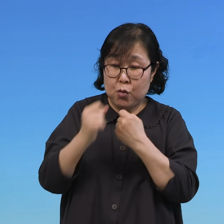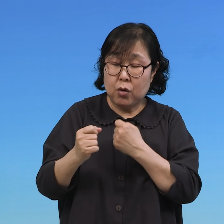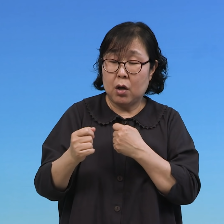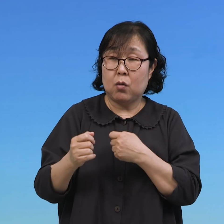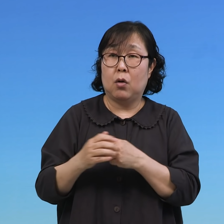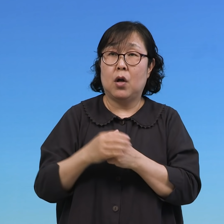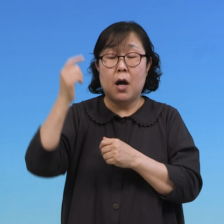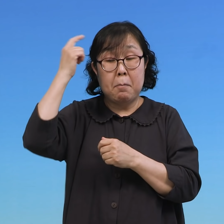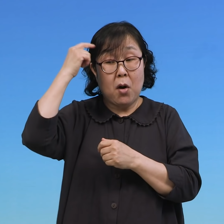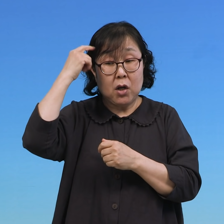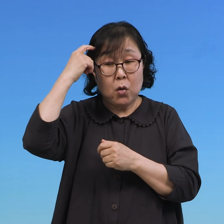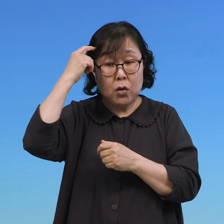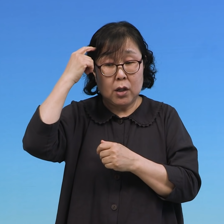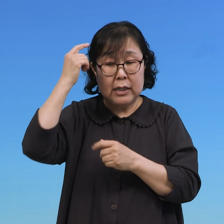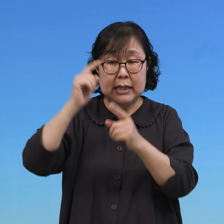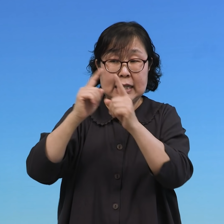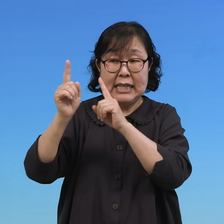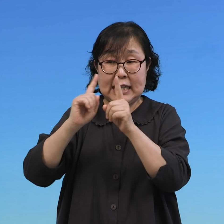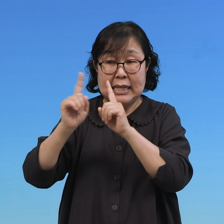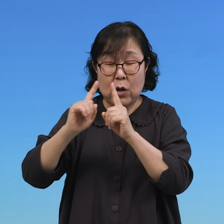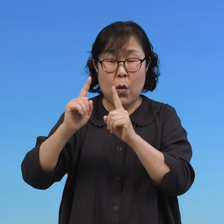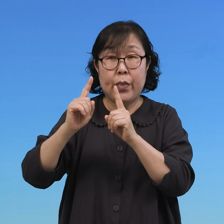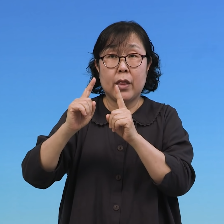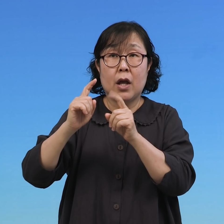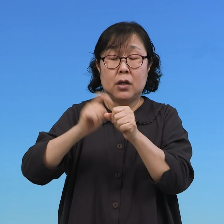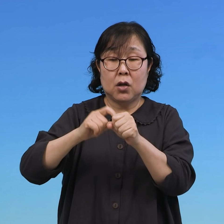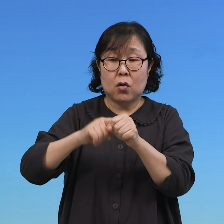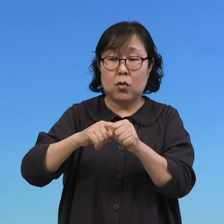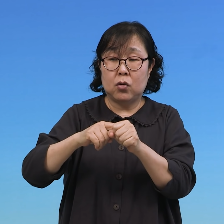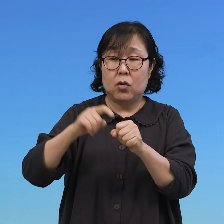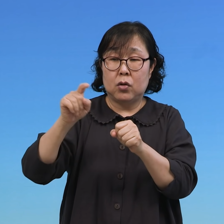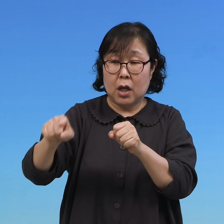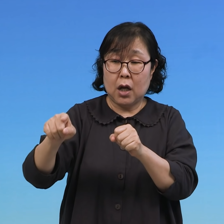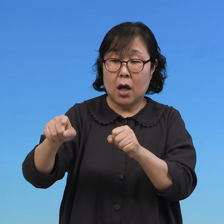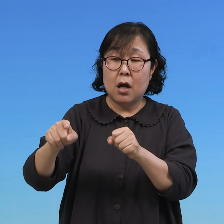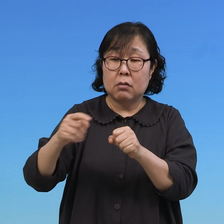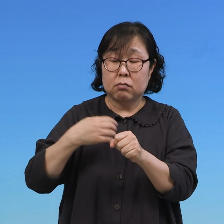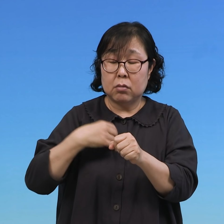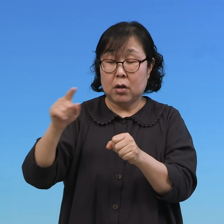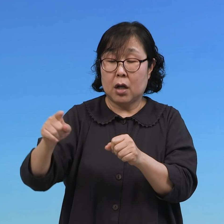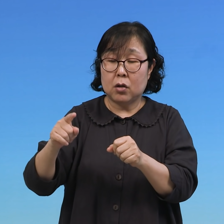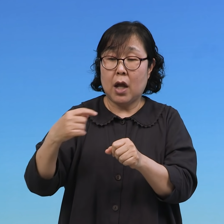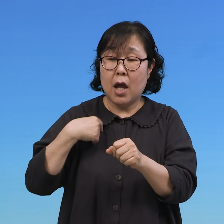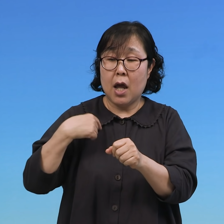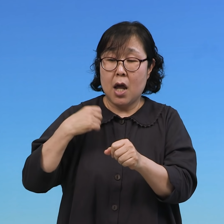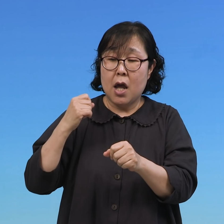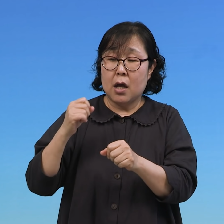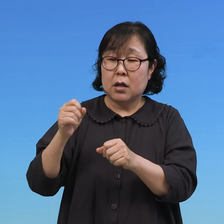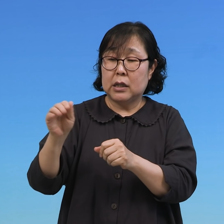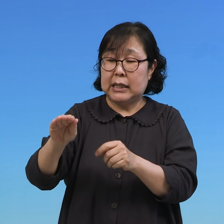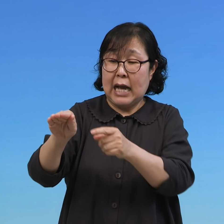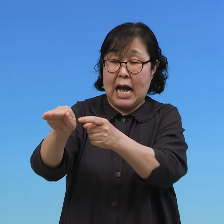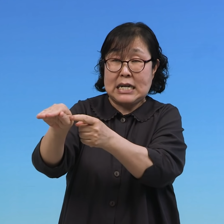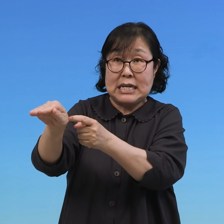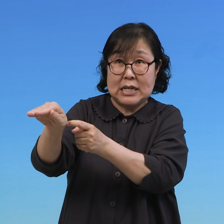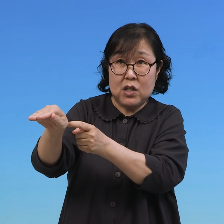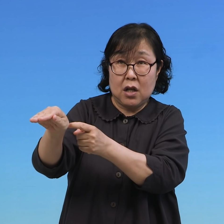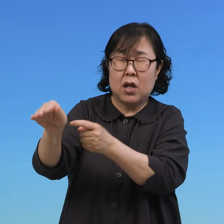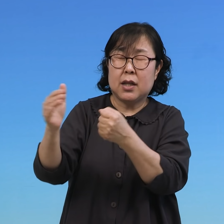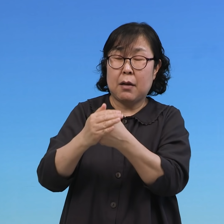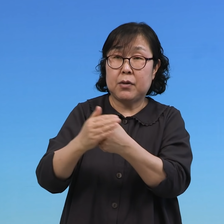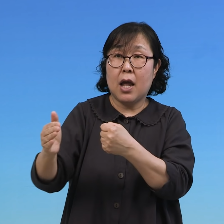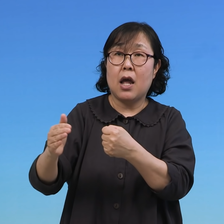계속 머리로는 이제 인간적인 생각이 들고요. 그럼 뭐 가서 내가 뭐 멱살 잡고 싸우겠다는 게 아니라 당연히 그 직원이